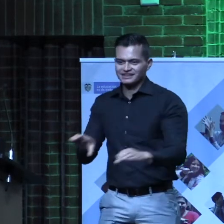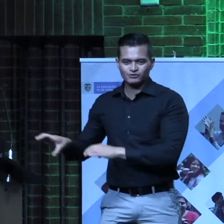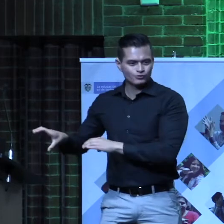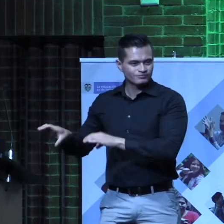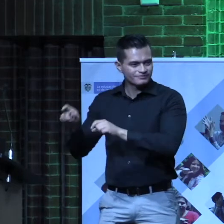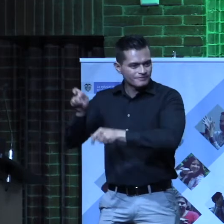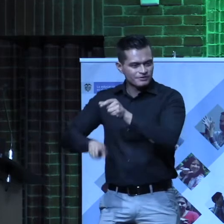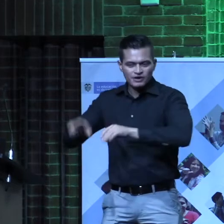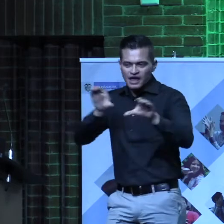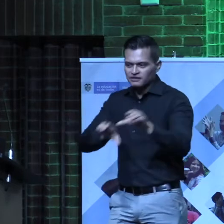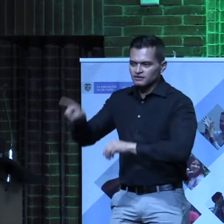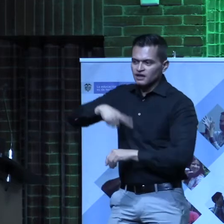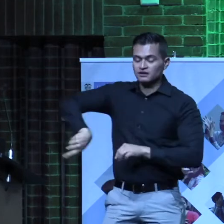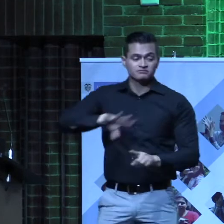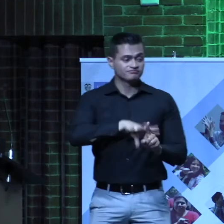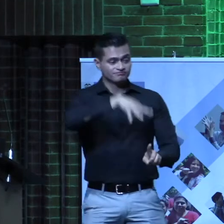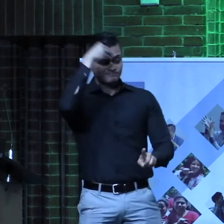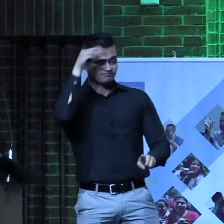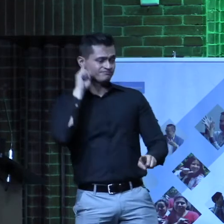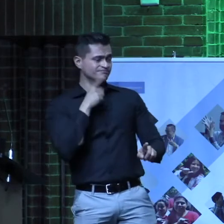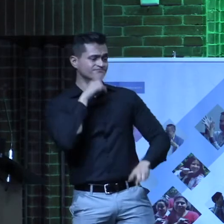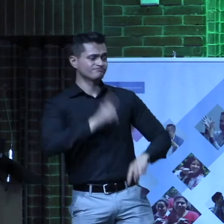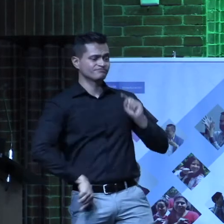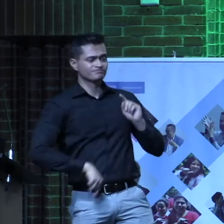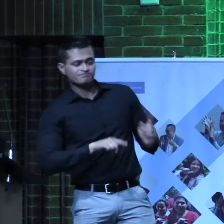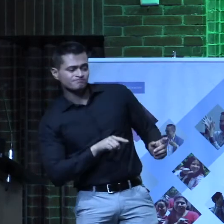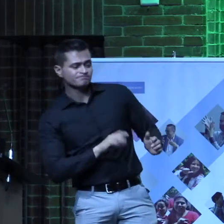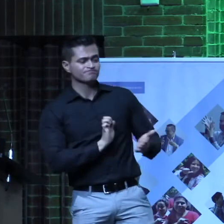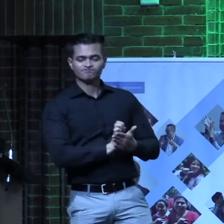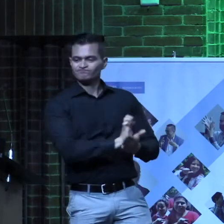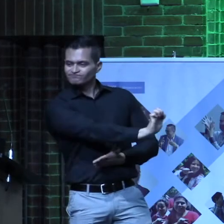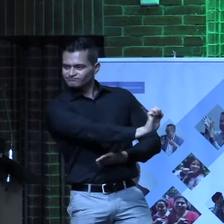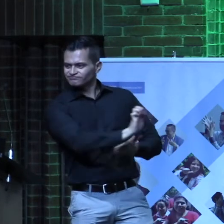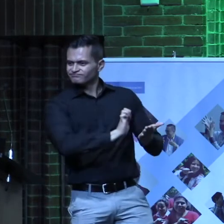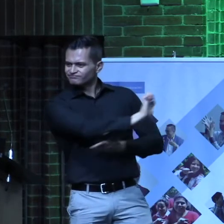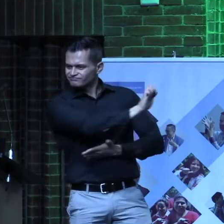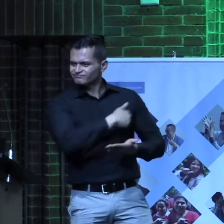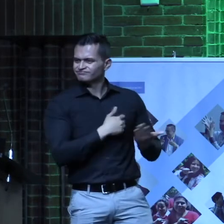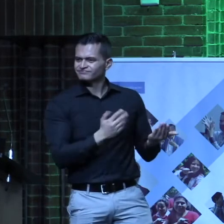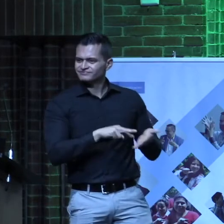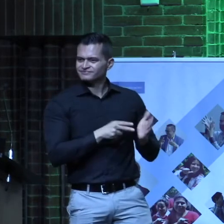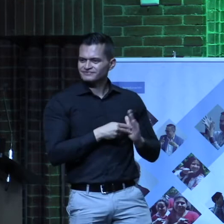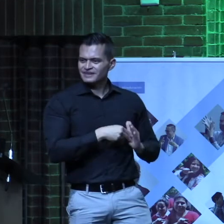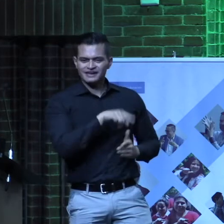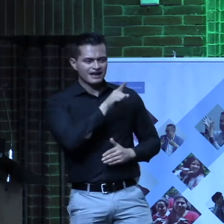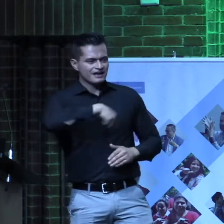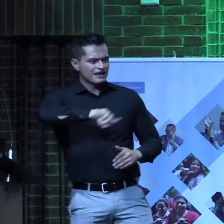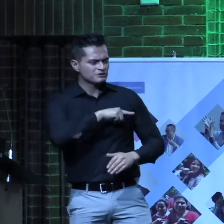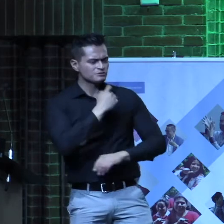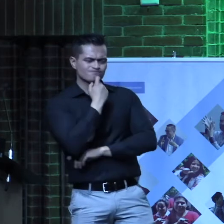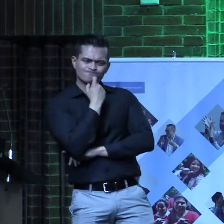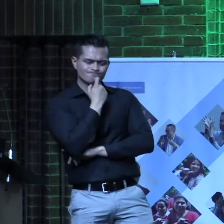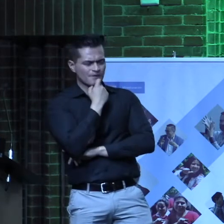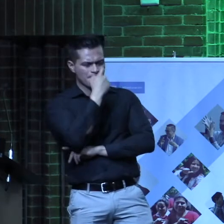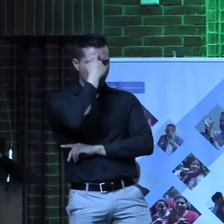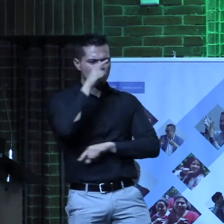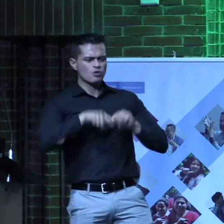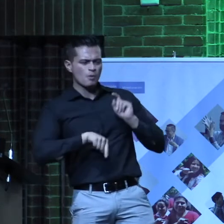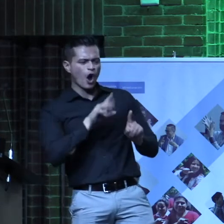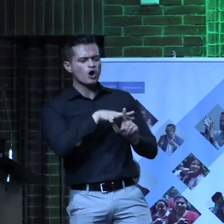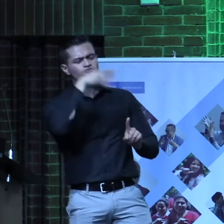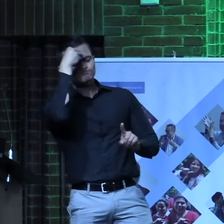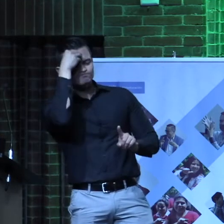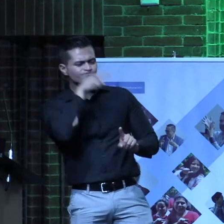pensar que las personas sordas no pueden acceder a un trabajo, no pueden aprender. Estigmatizaciones, como